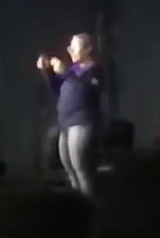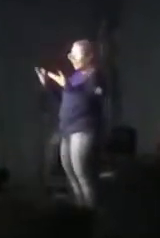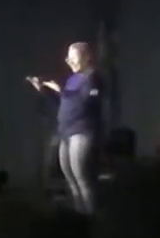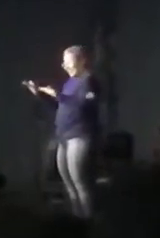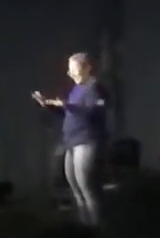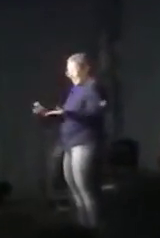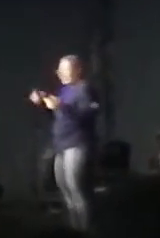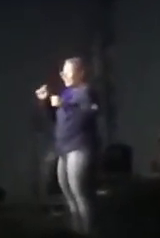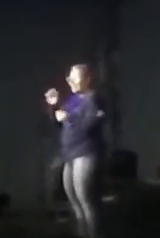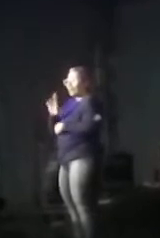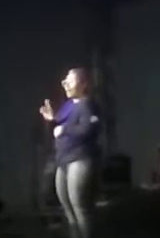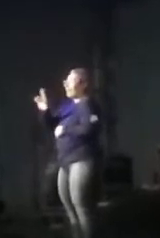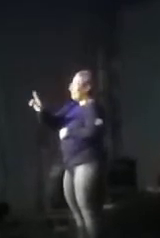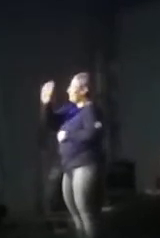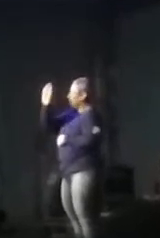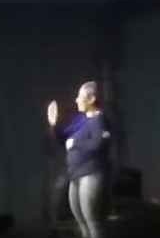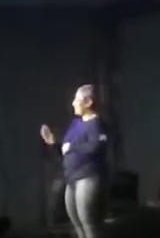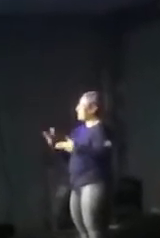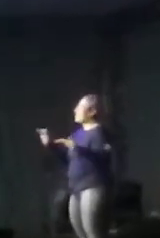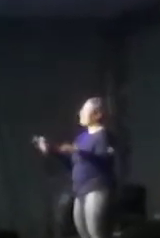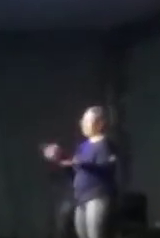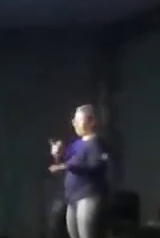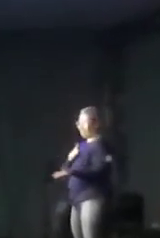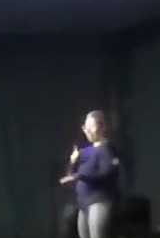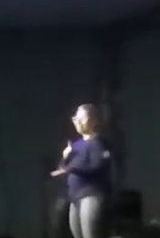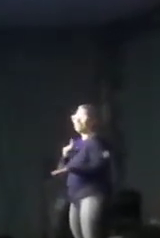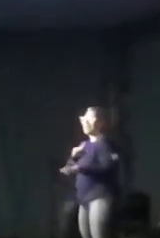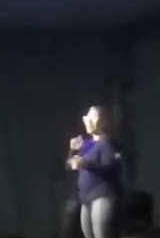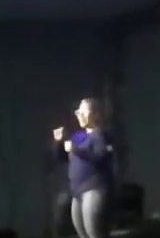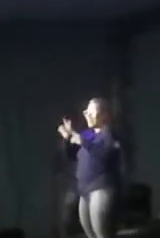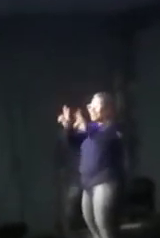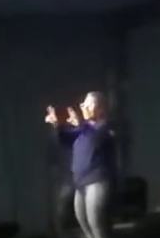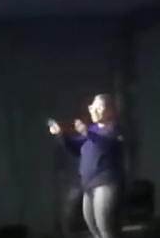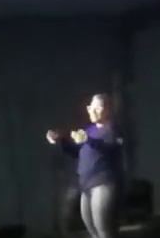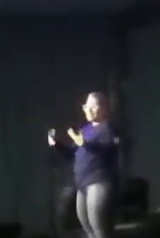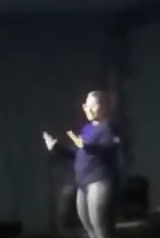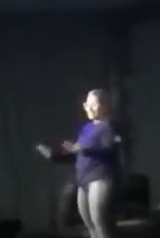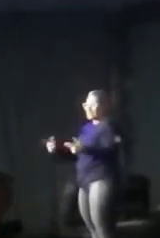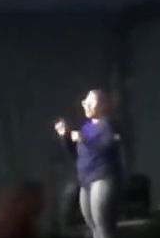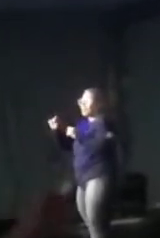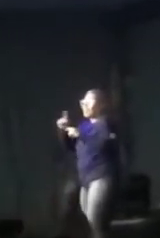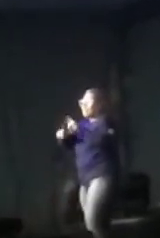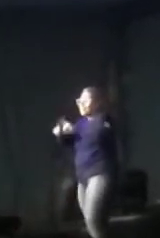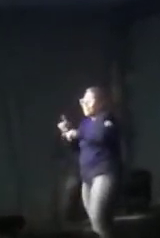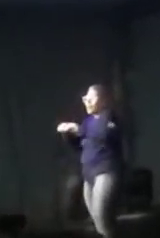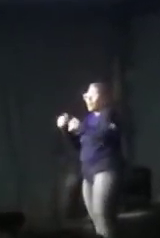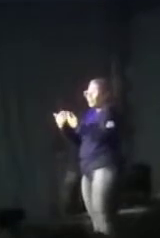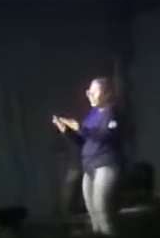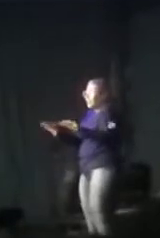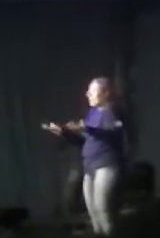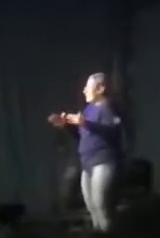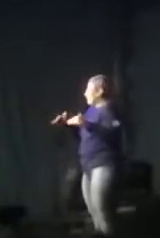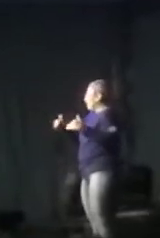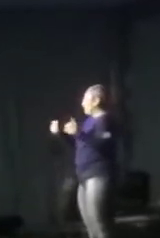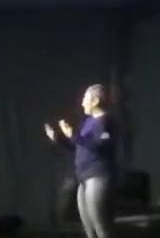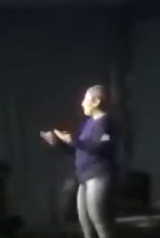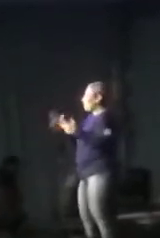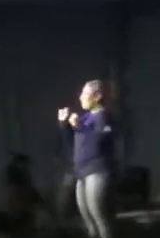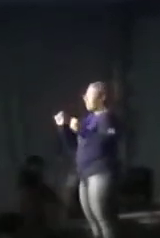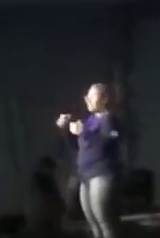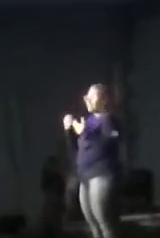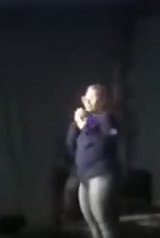pra gente você é a referência no Brasil que a gente tem desse assunto, né? Desse material. Então, é